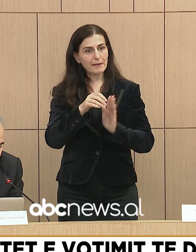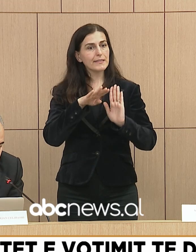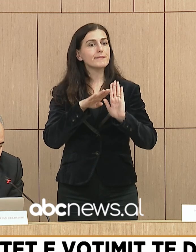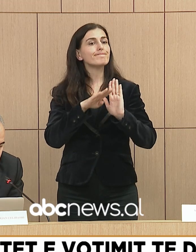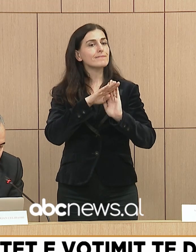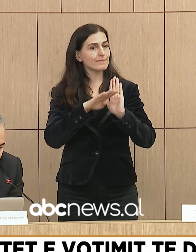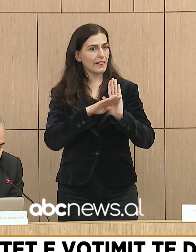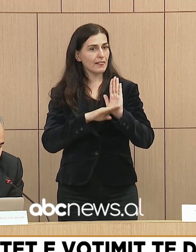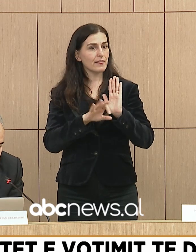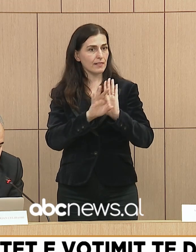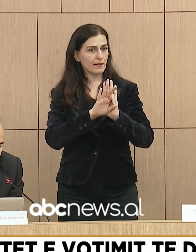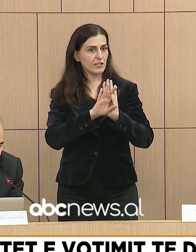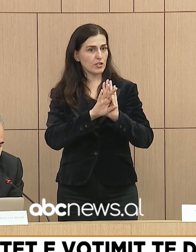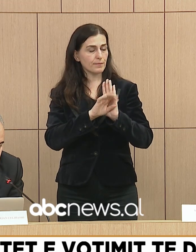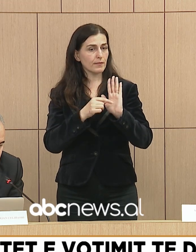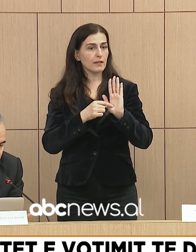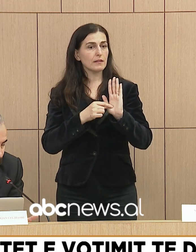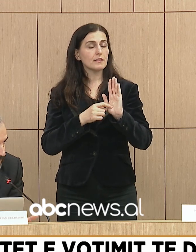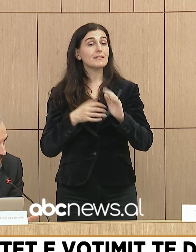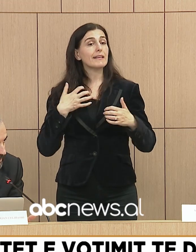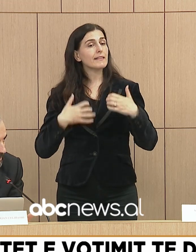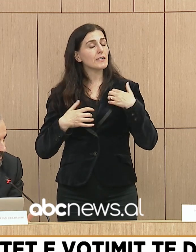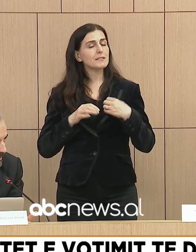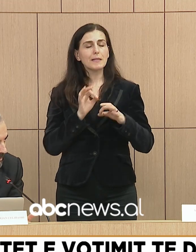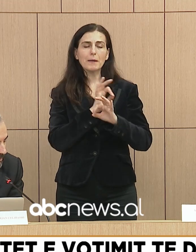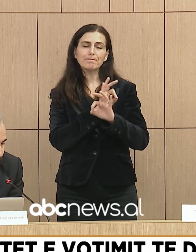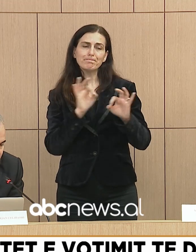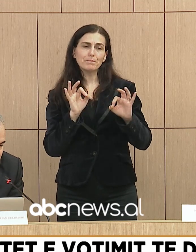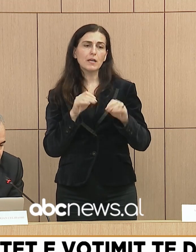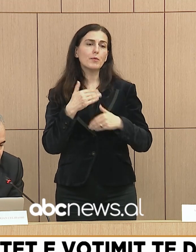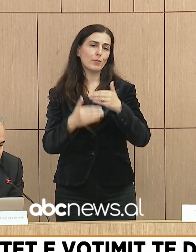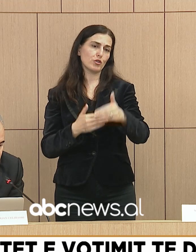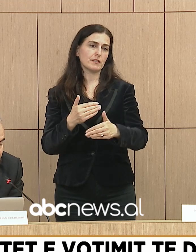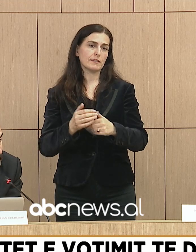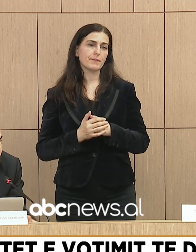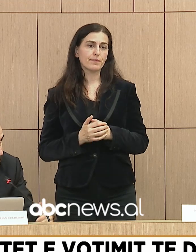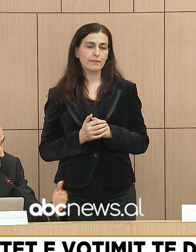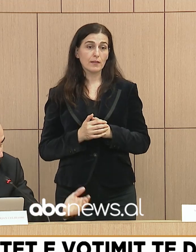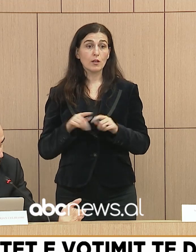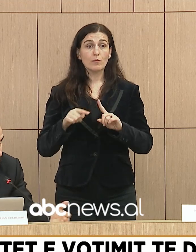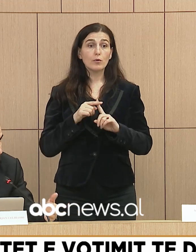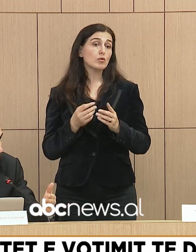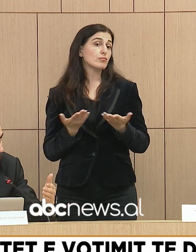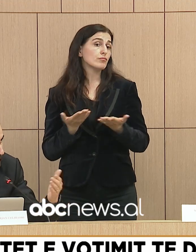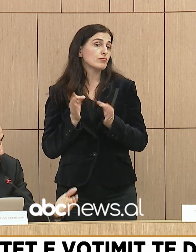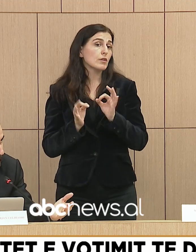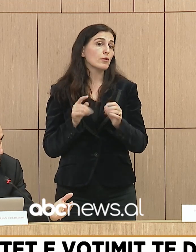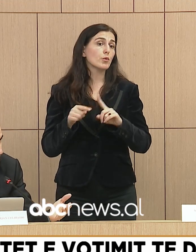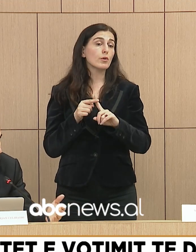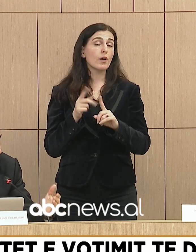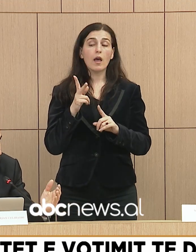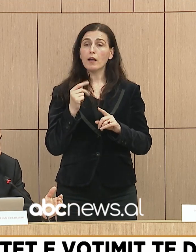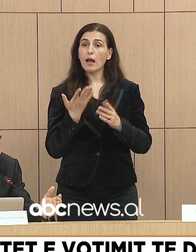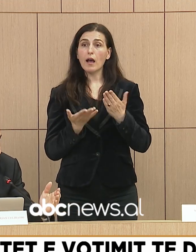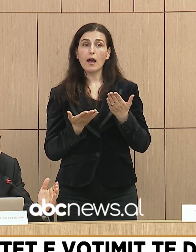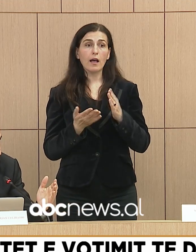ligjit në interes të ndershmërisë procesit. Natyrisht që të tjerë ndoshta kanë obligime më të